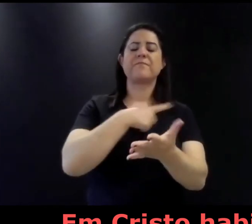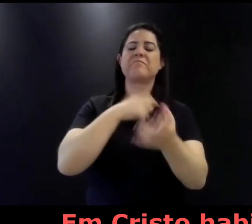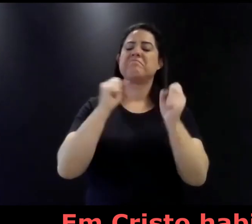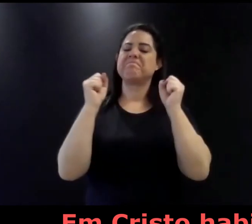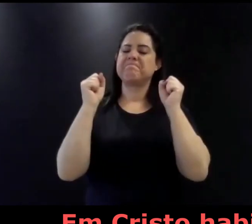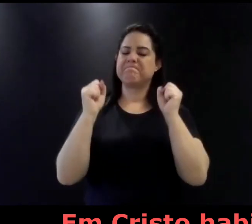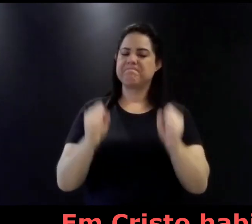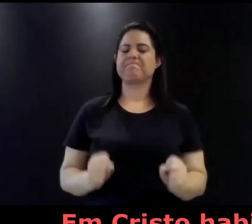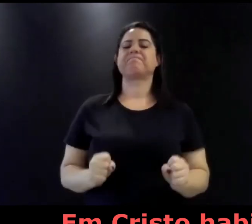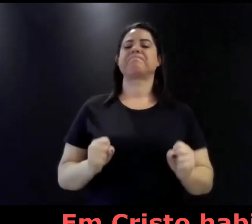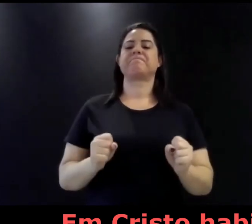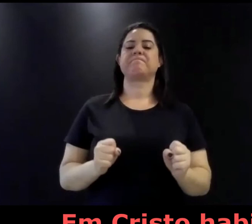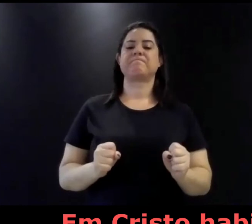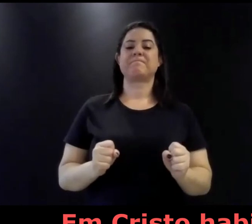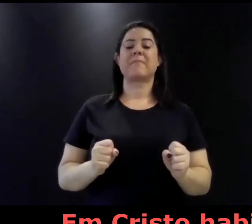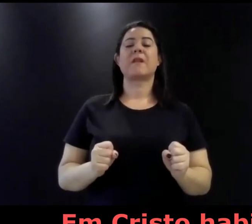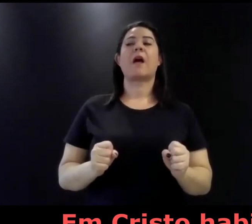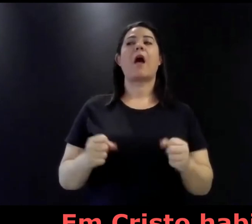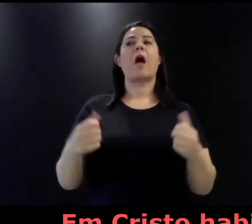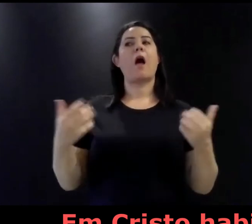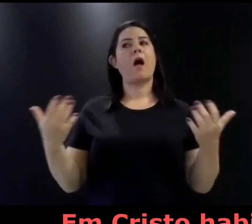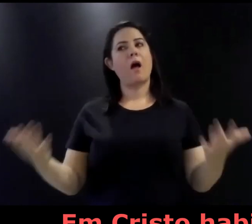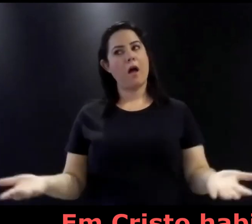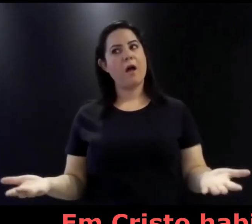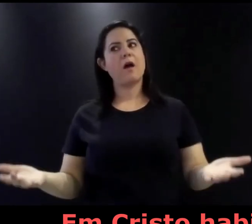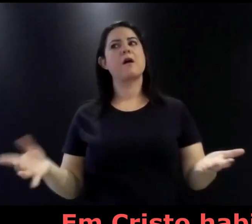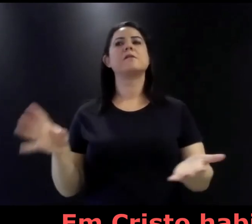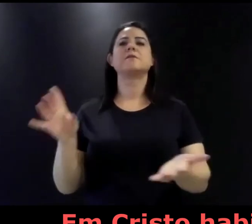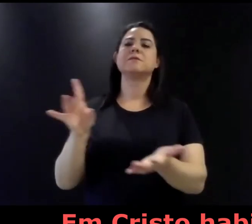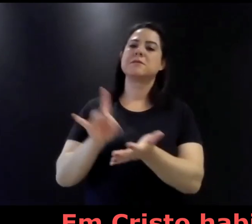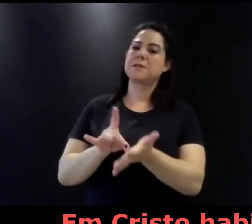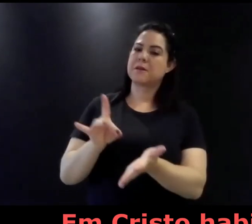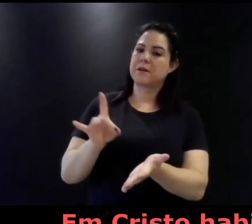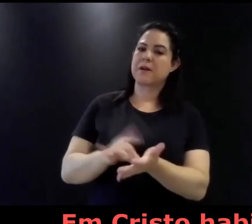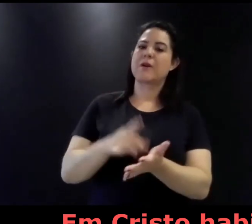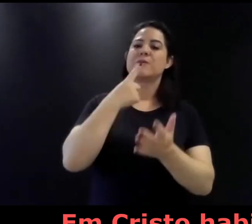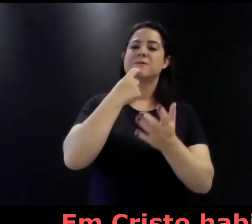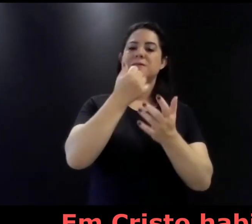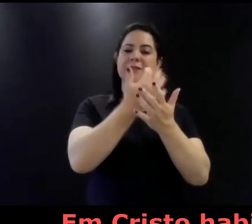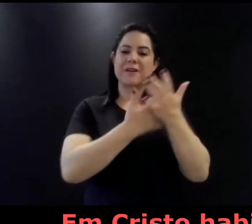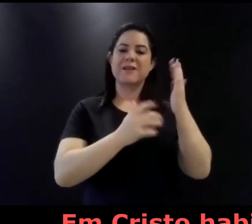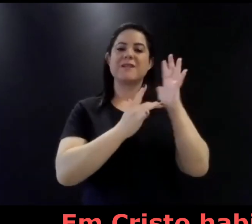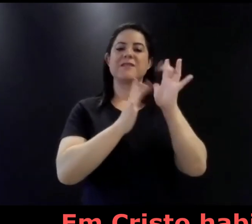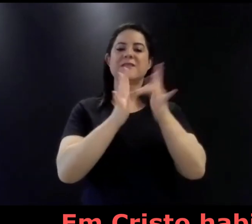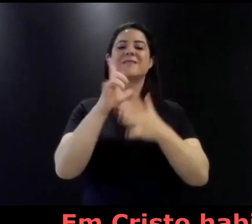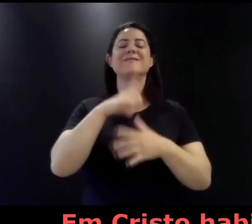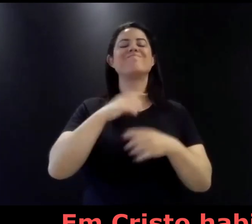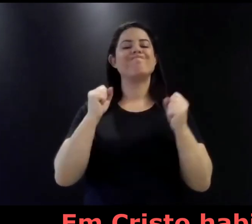Ah, então é verdade. O sangue de Jesus tem poder.